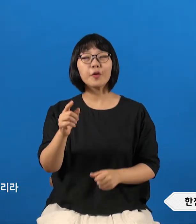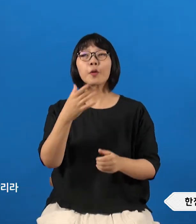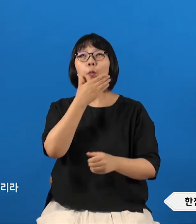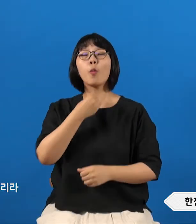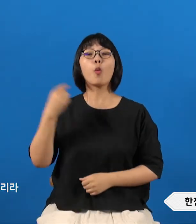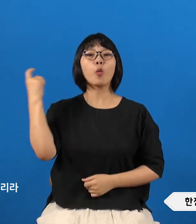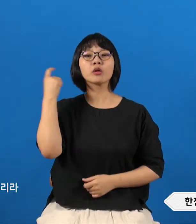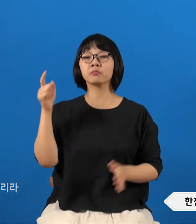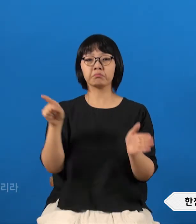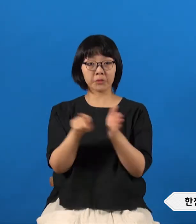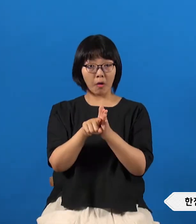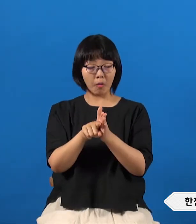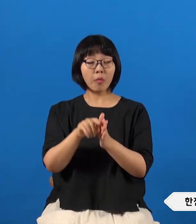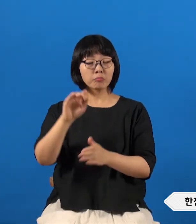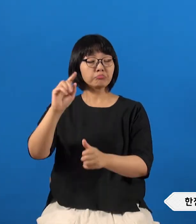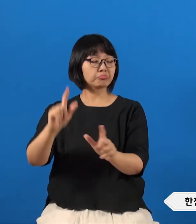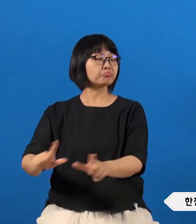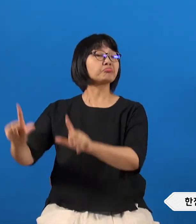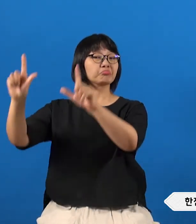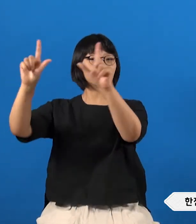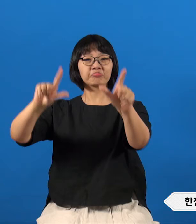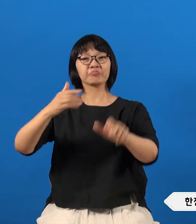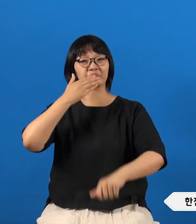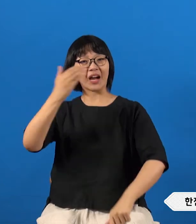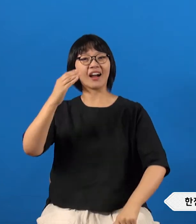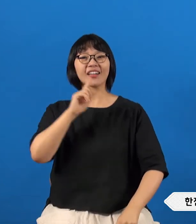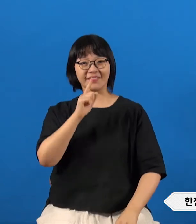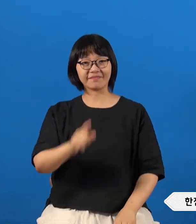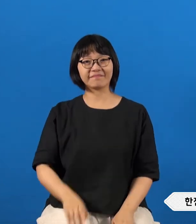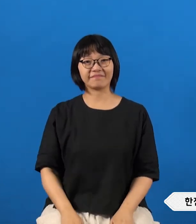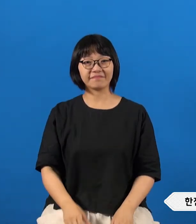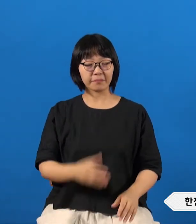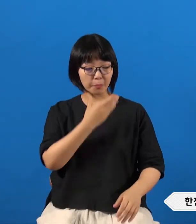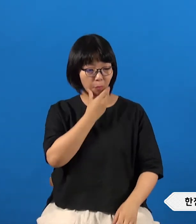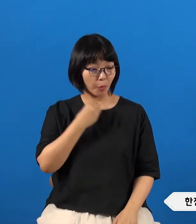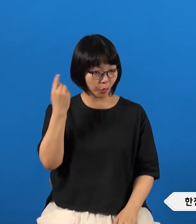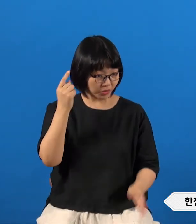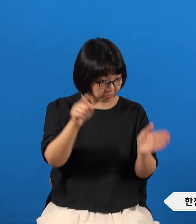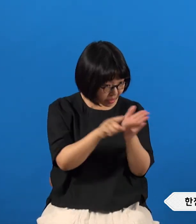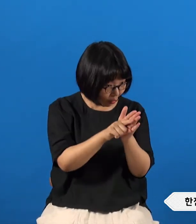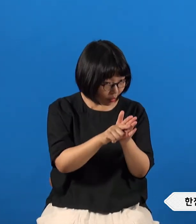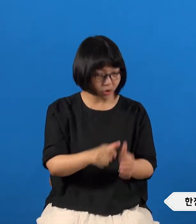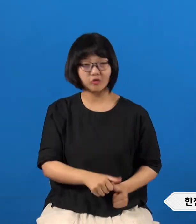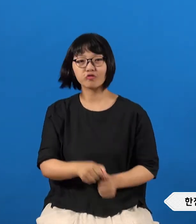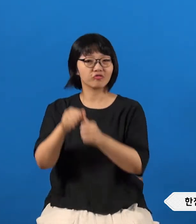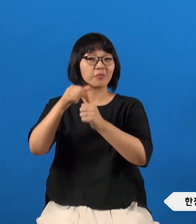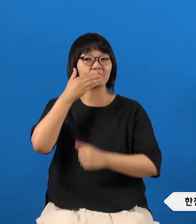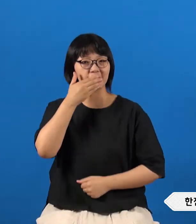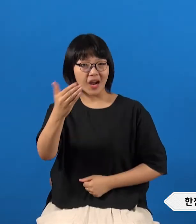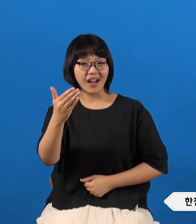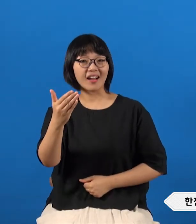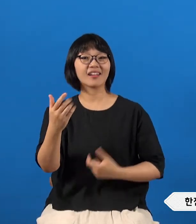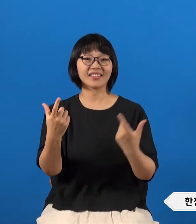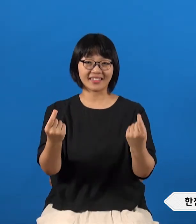복음을 믿기만 하면 산다는 것이죠. 복음을 믿기만 하면 구원받는다는 것이죠.